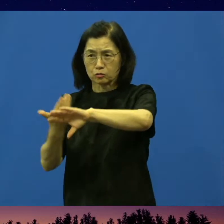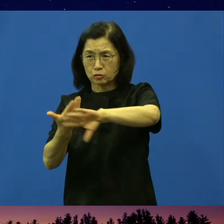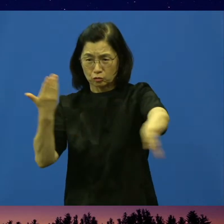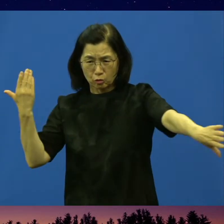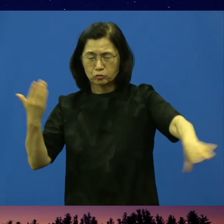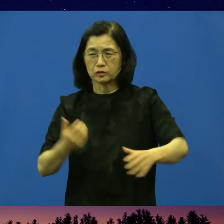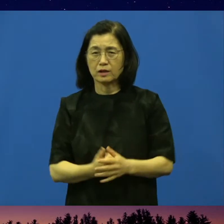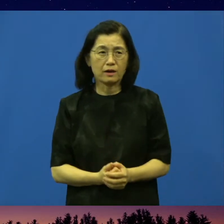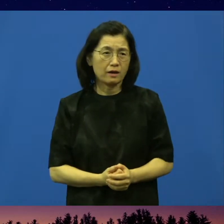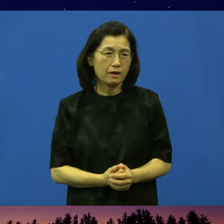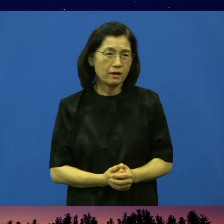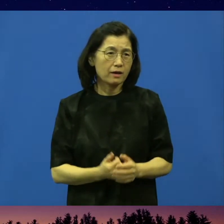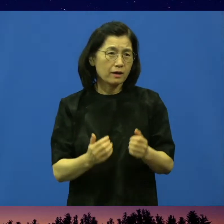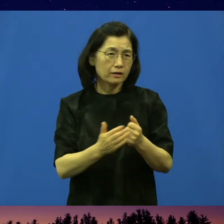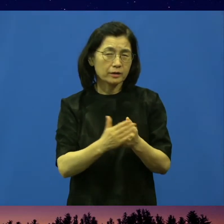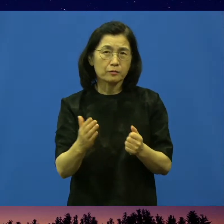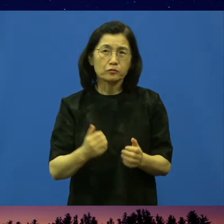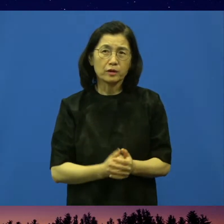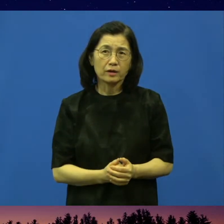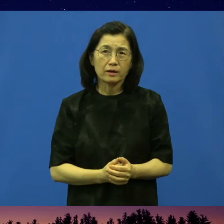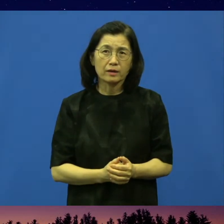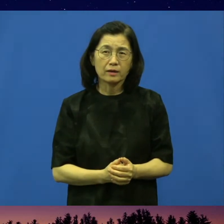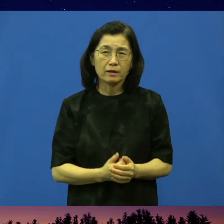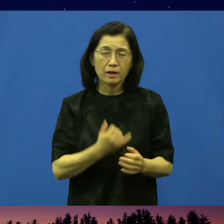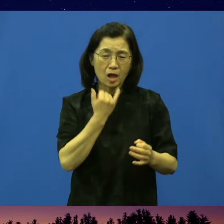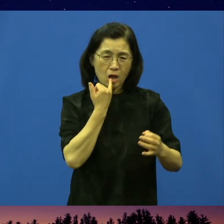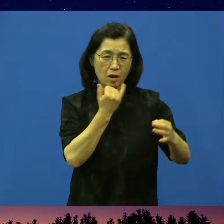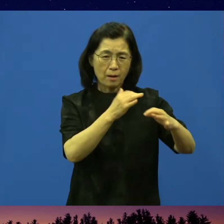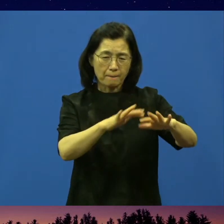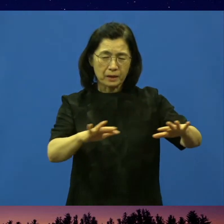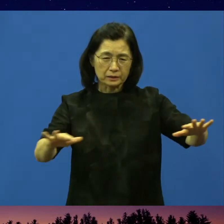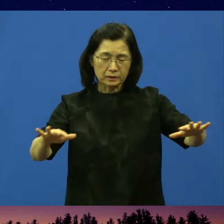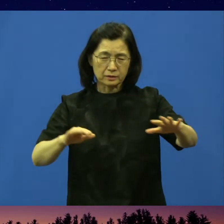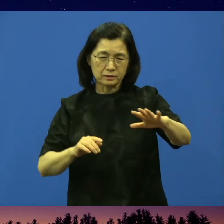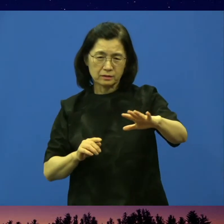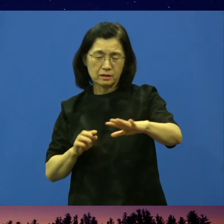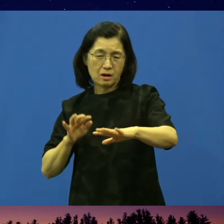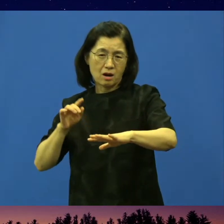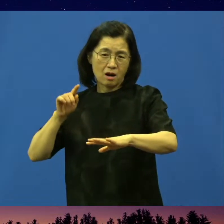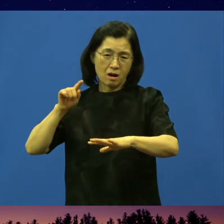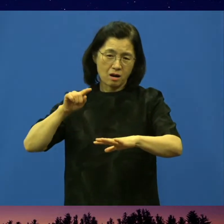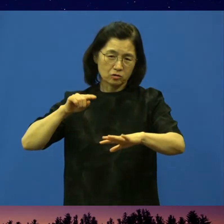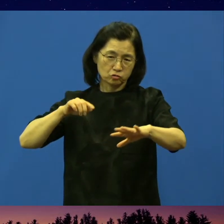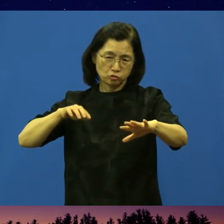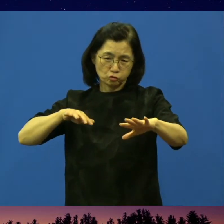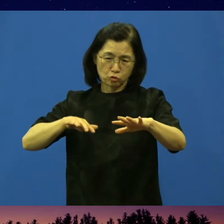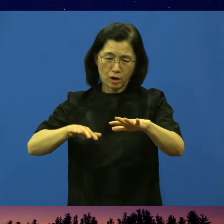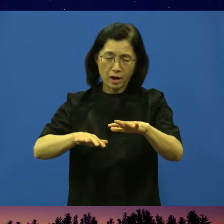그러니까 현실적으로 보면 홍해를 건너왔는데 나아진 건 하나도 없어.